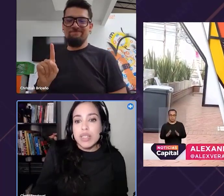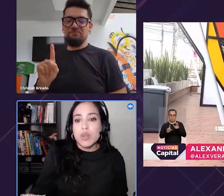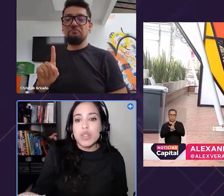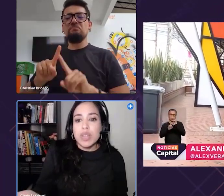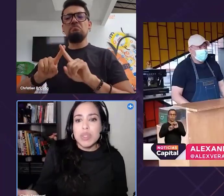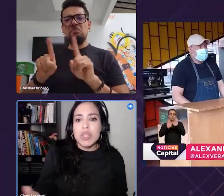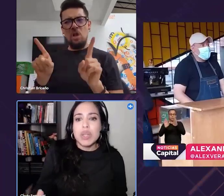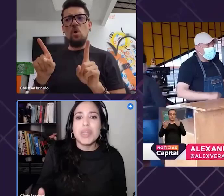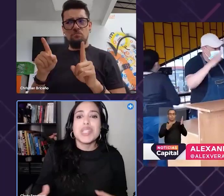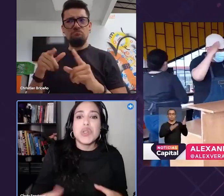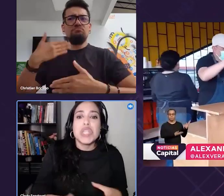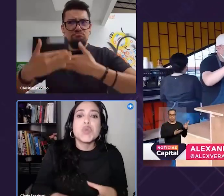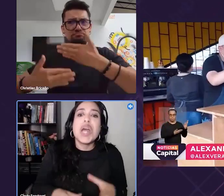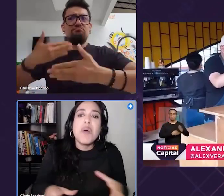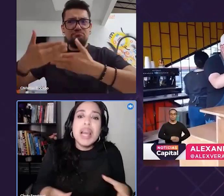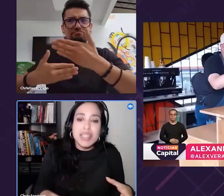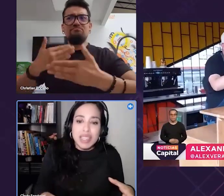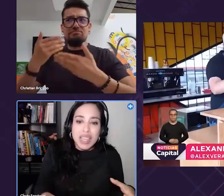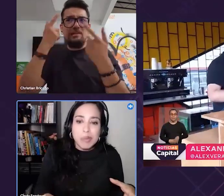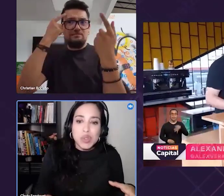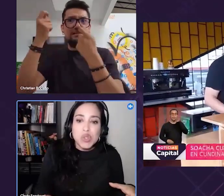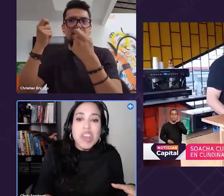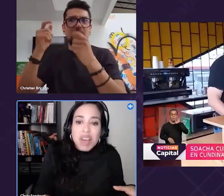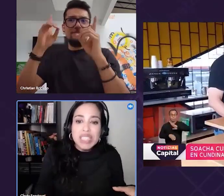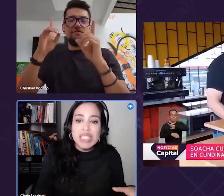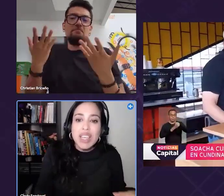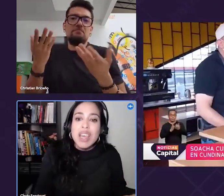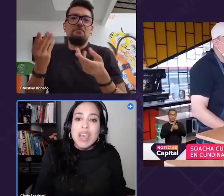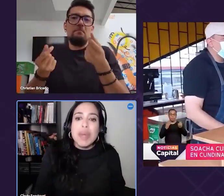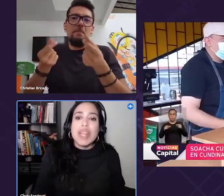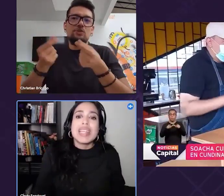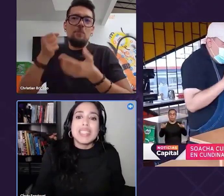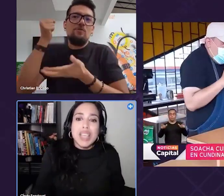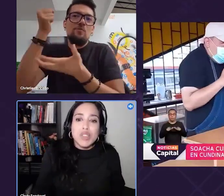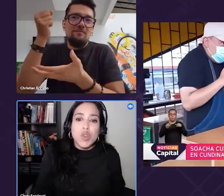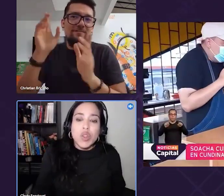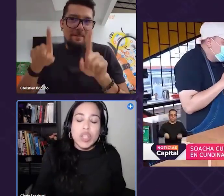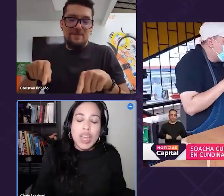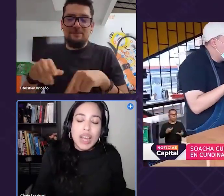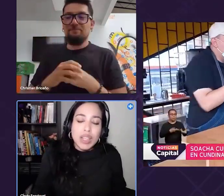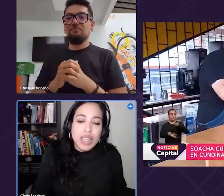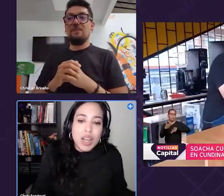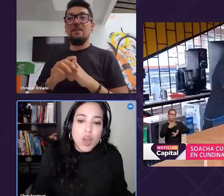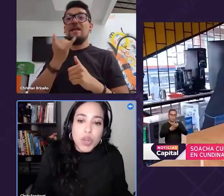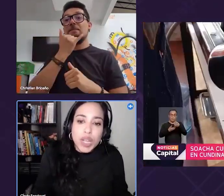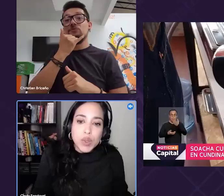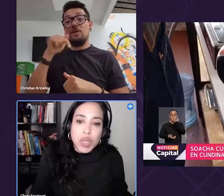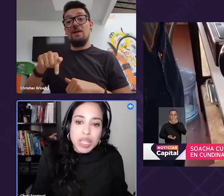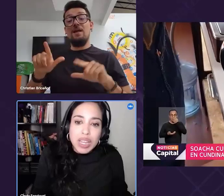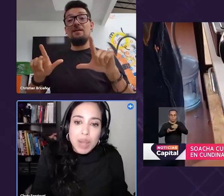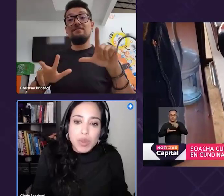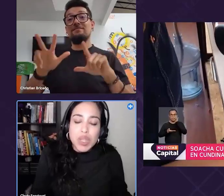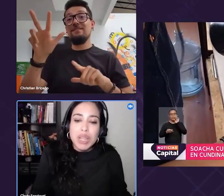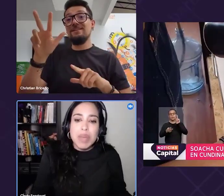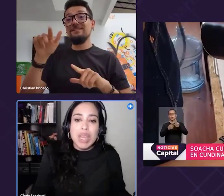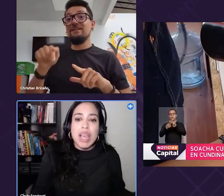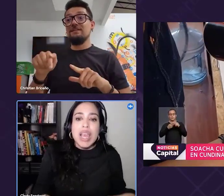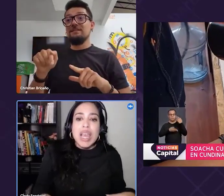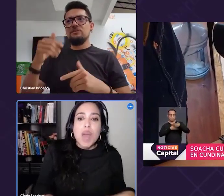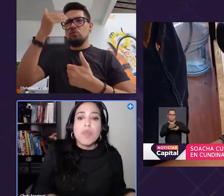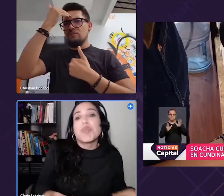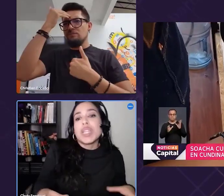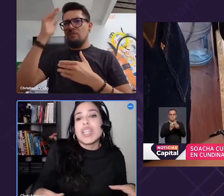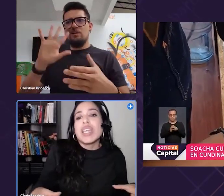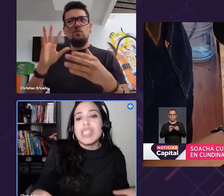las noticias con servicio de interpretación es un avance, digamos que es un avance para el acceso de la comunicación que tenemos y